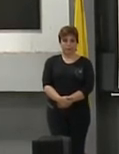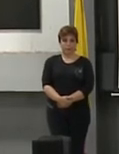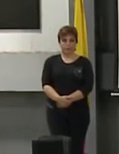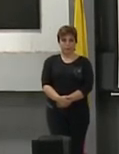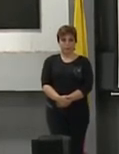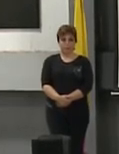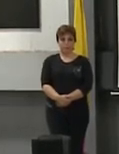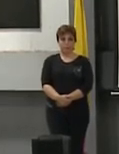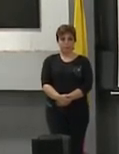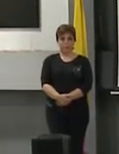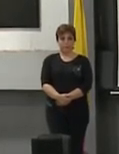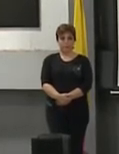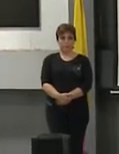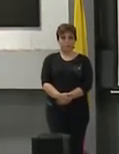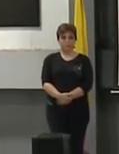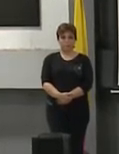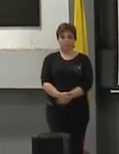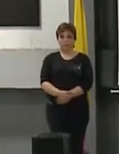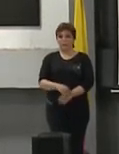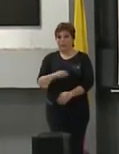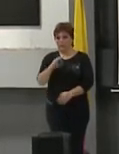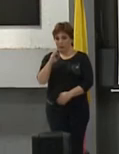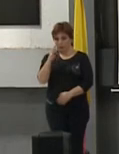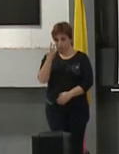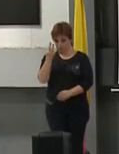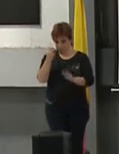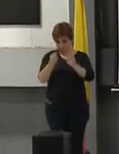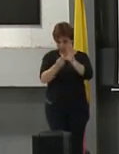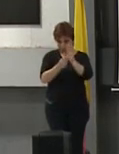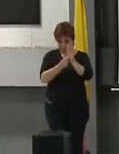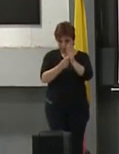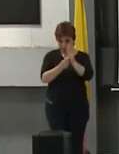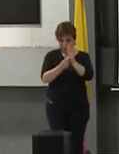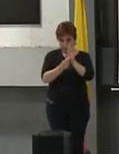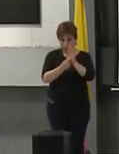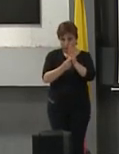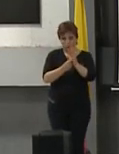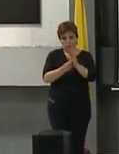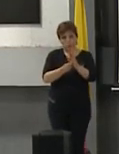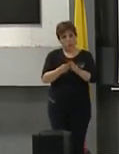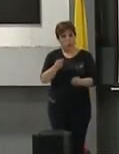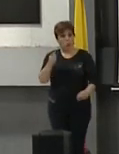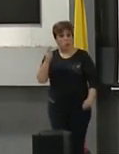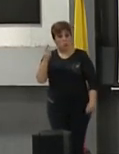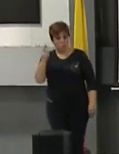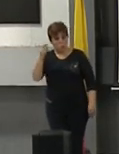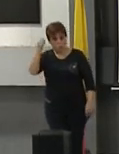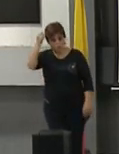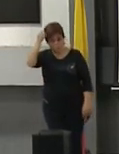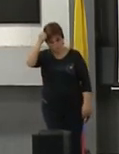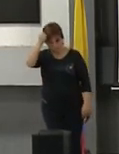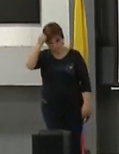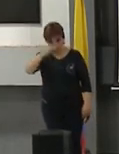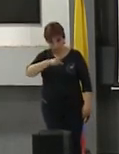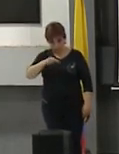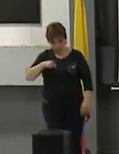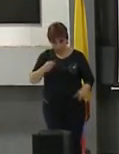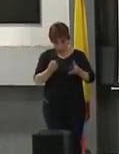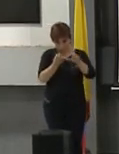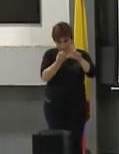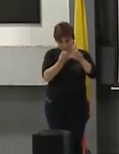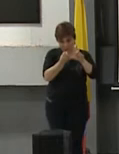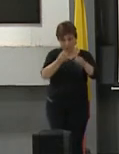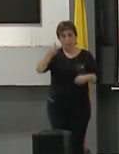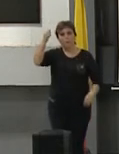uno de los docentes de la licenciatura el licenciado omar romero